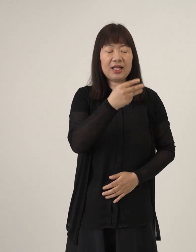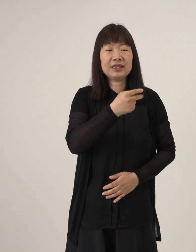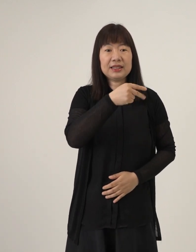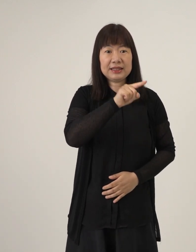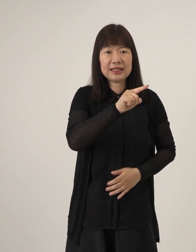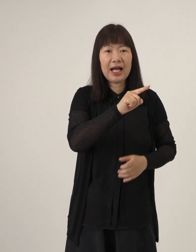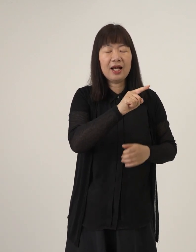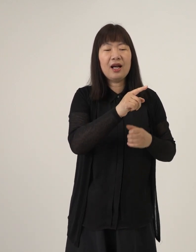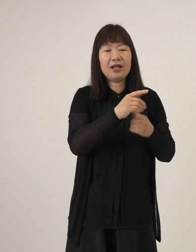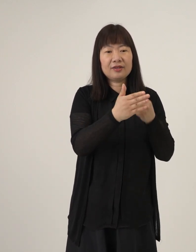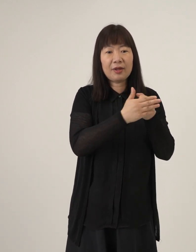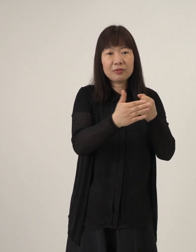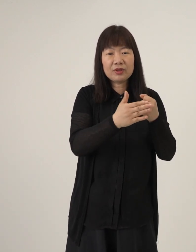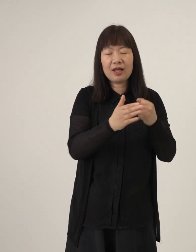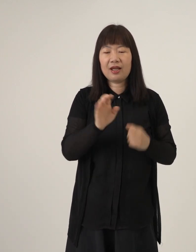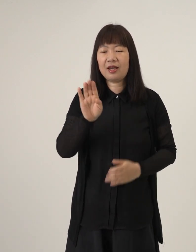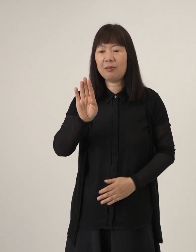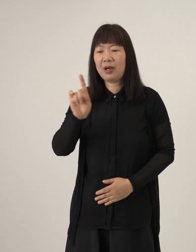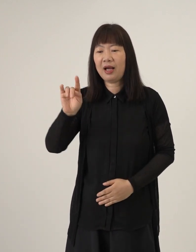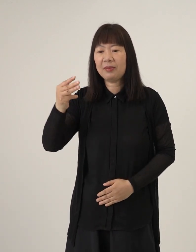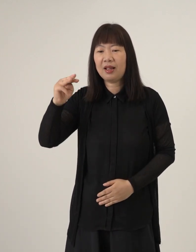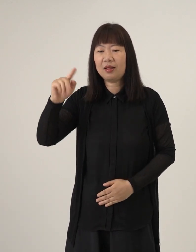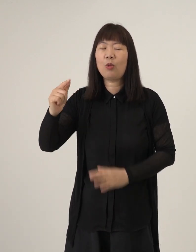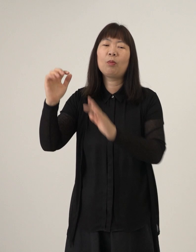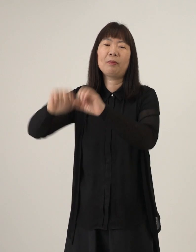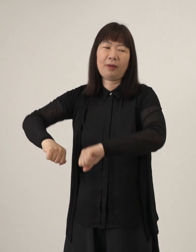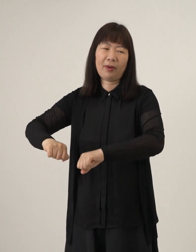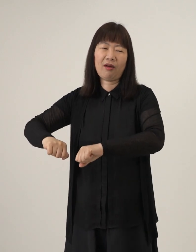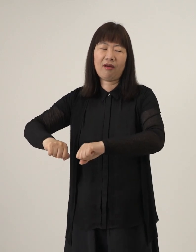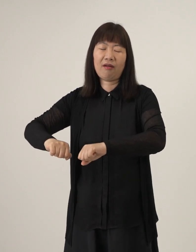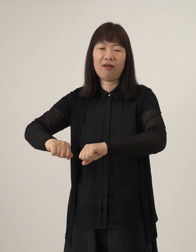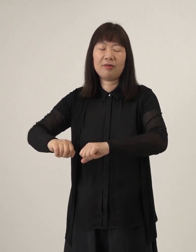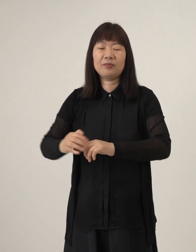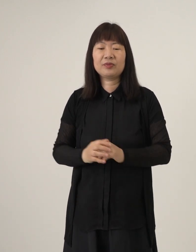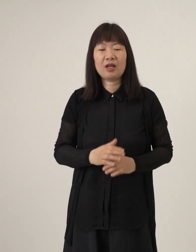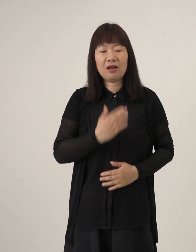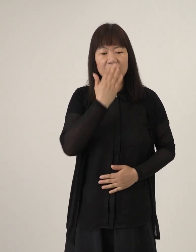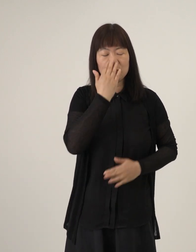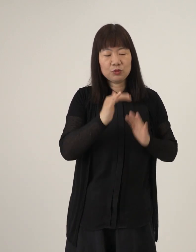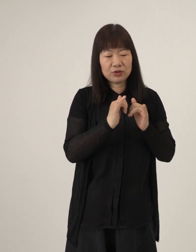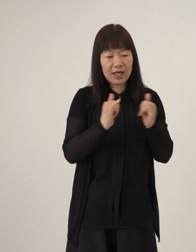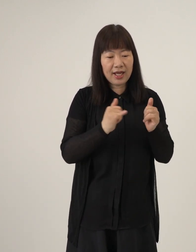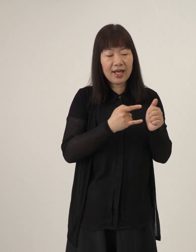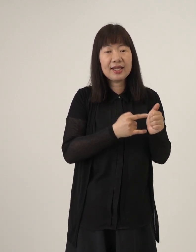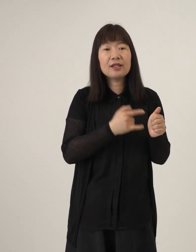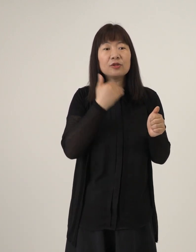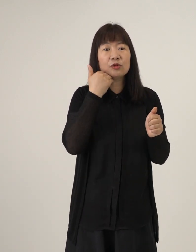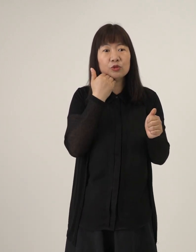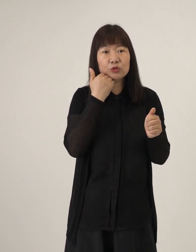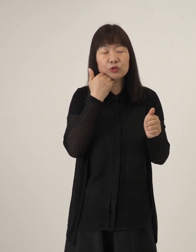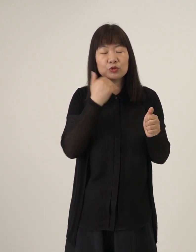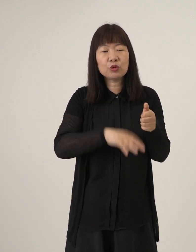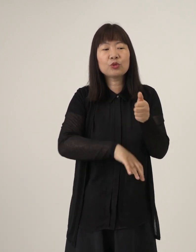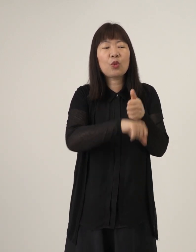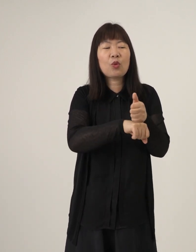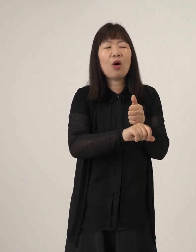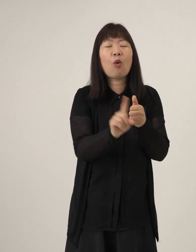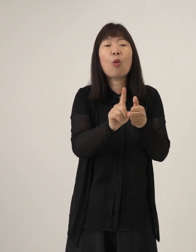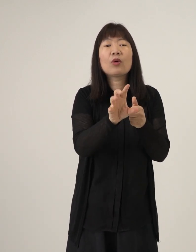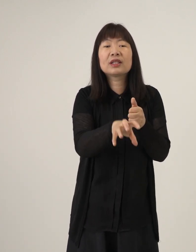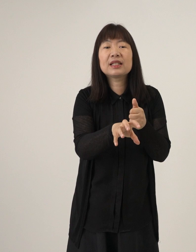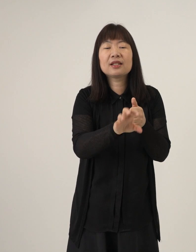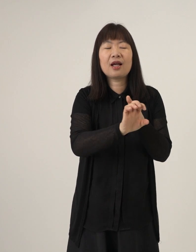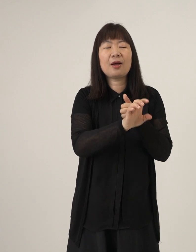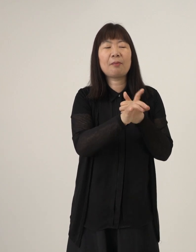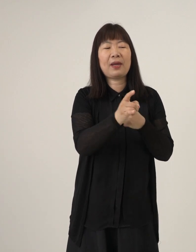바벨론이 망하면서 졸지에 유대 히브리인들은 어느 나라 속국이 되어버린 거죠?